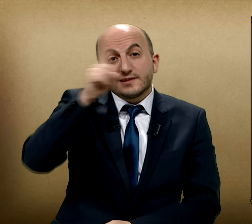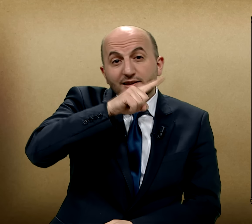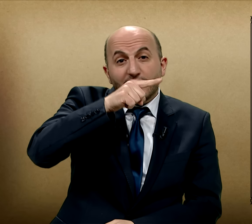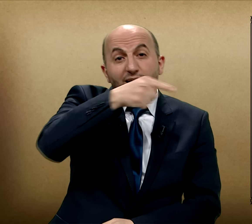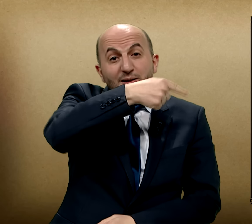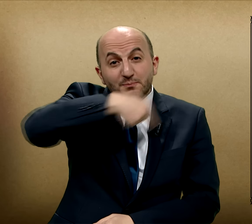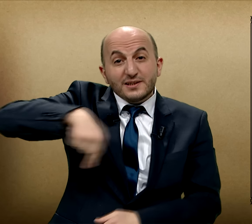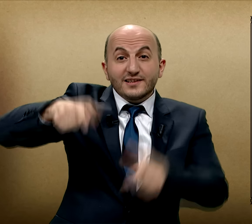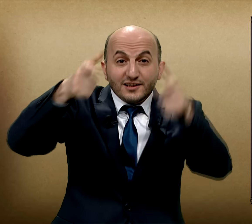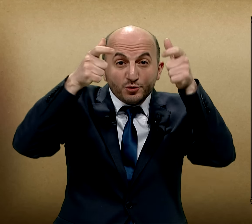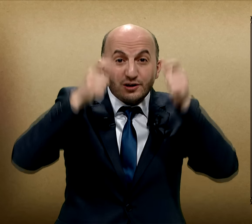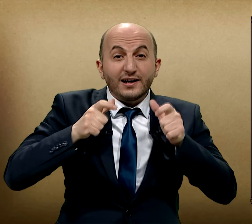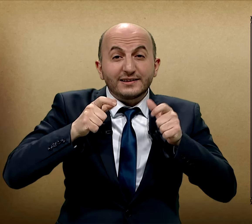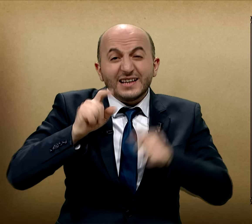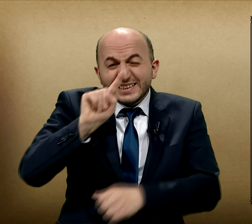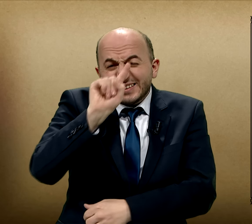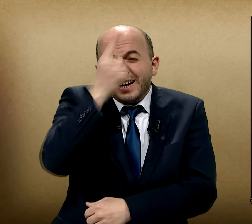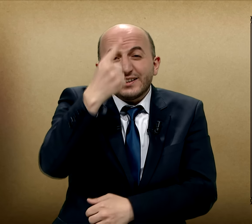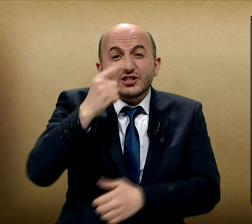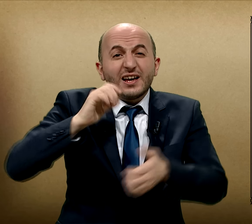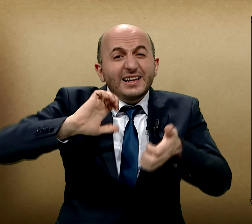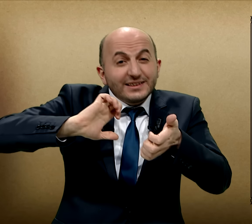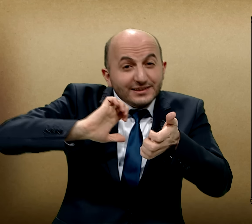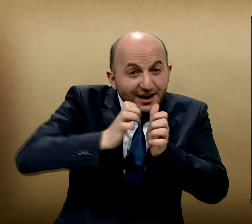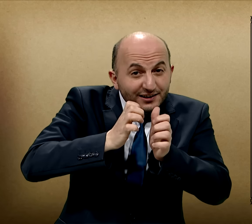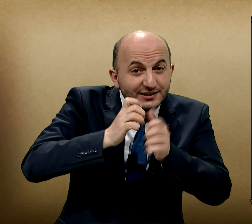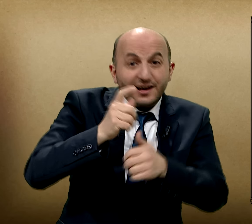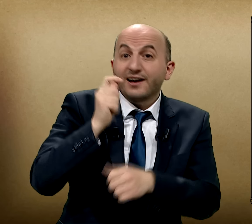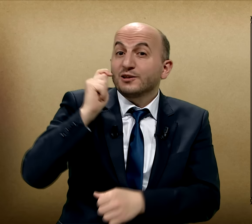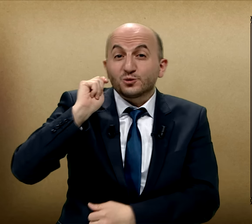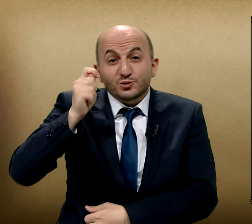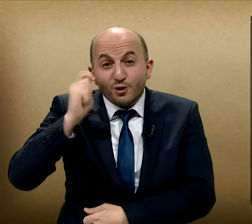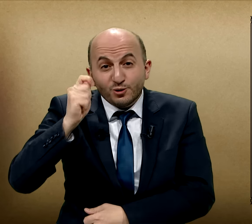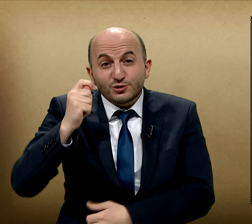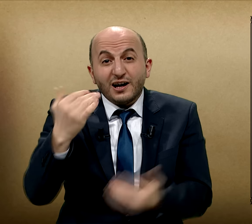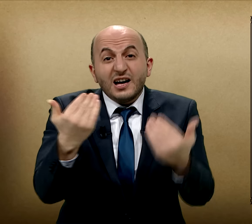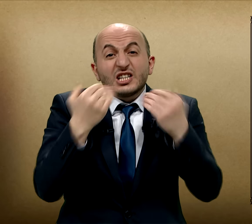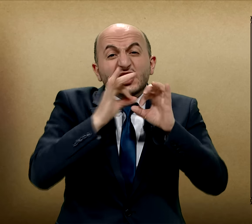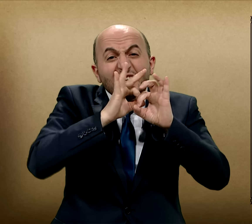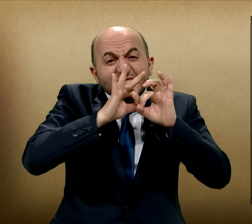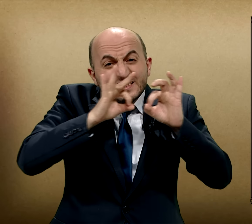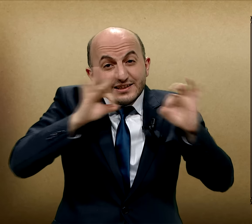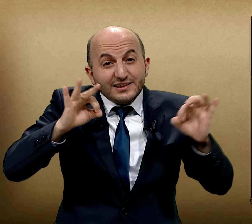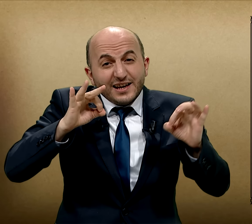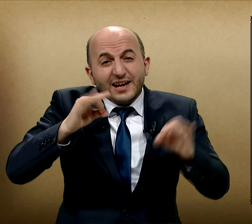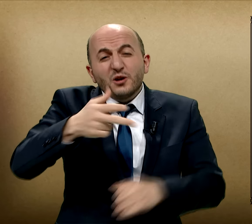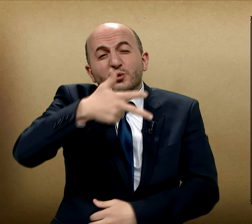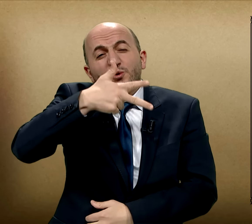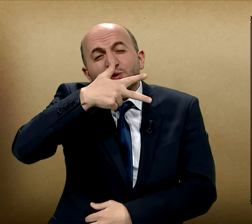Zira bizlere düşen sadece darlıkta, zorlukta, çaresizlikte, hüzünlü